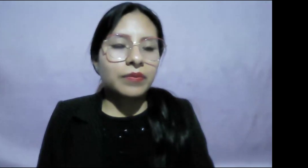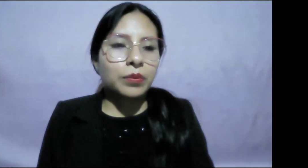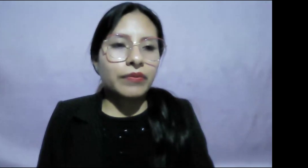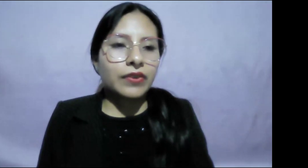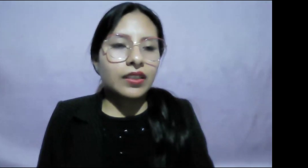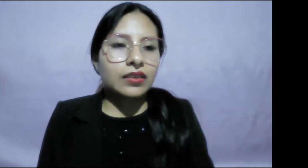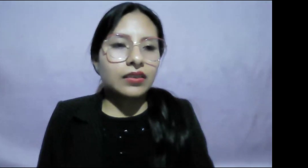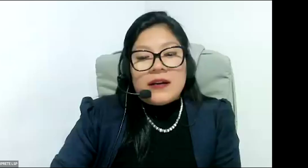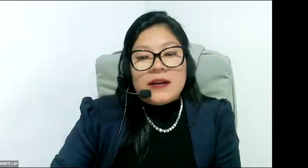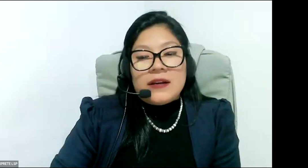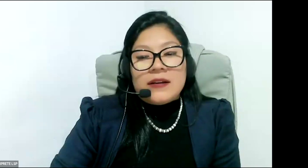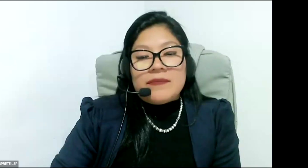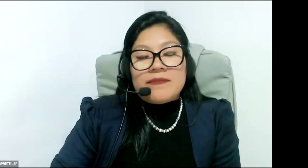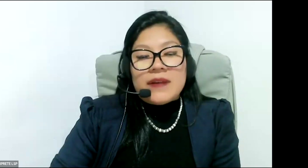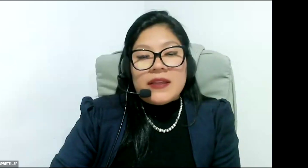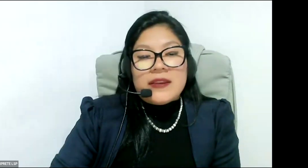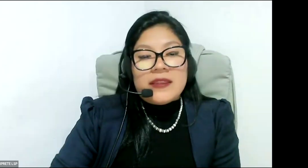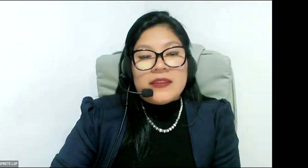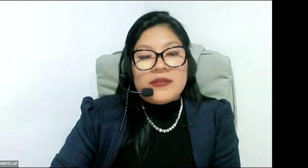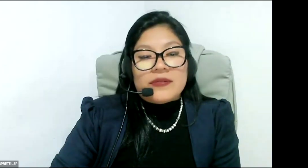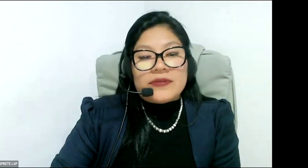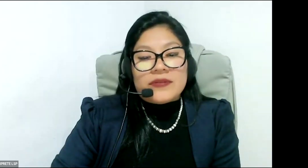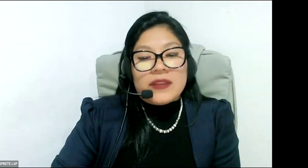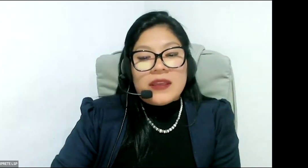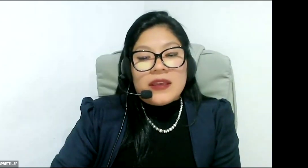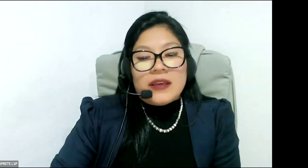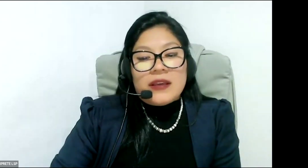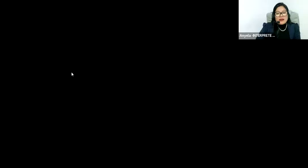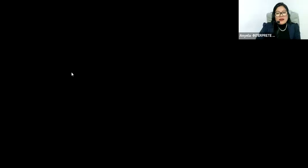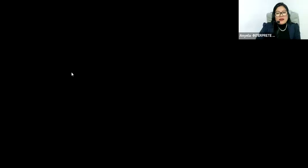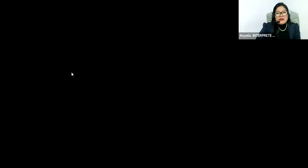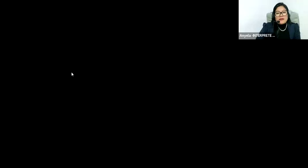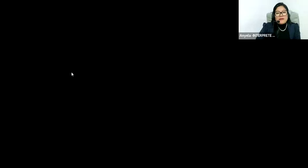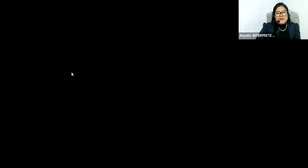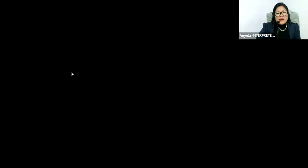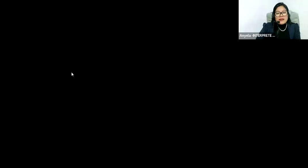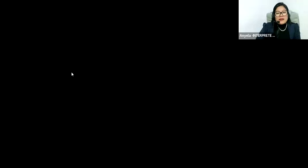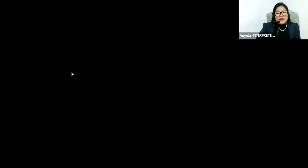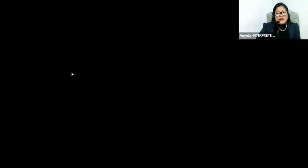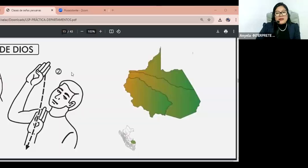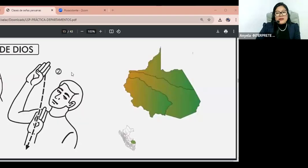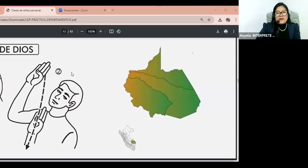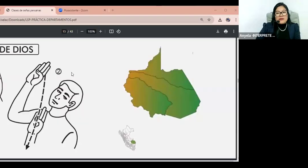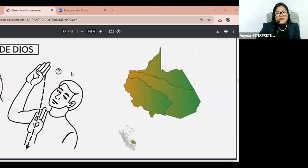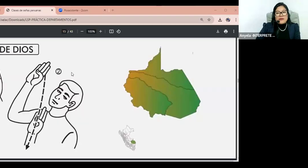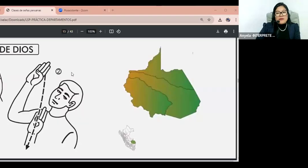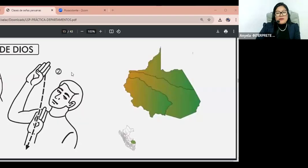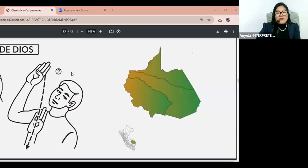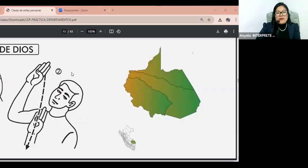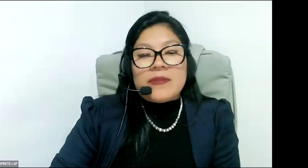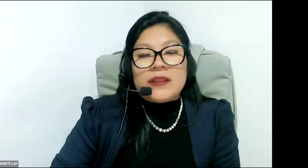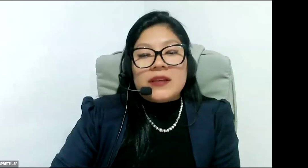favor Ajá madre de Dios madre de Dios